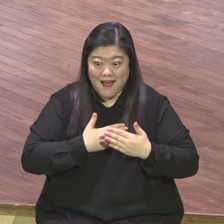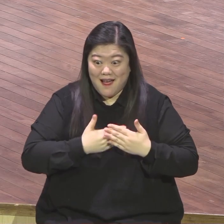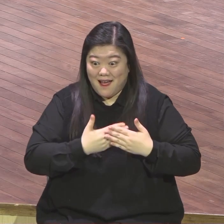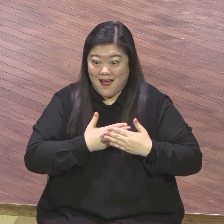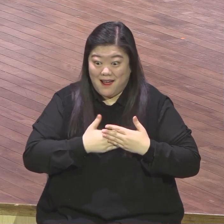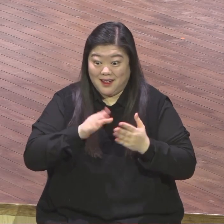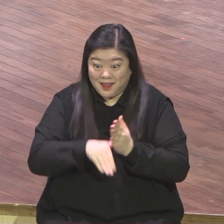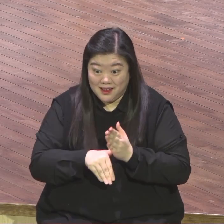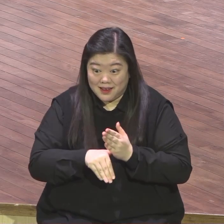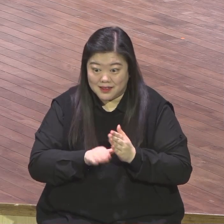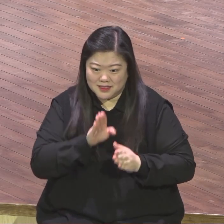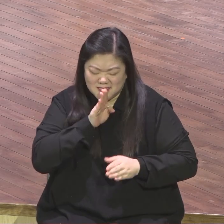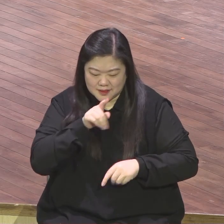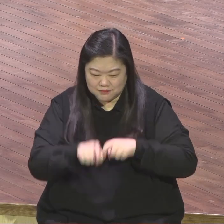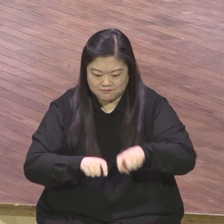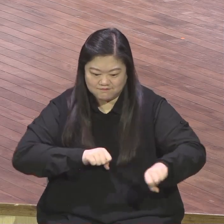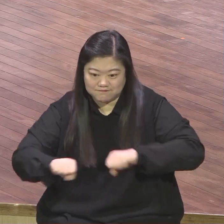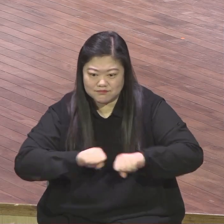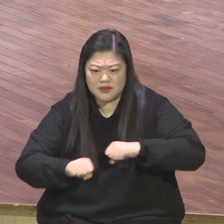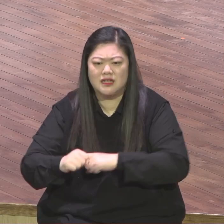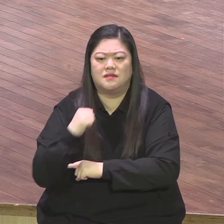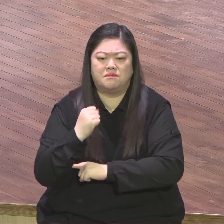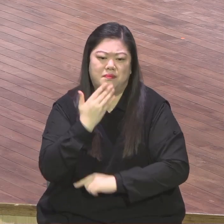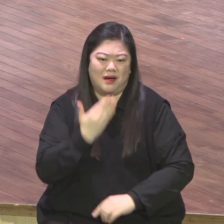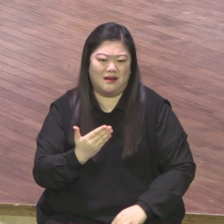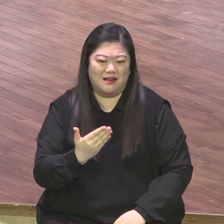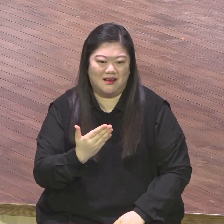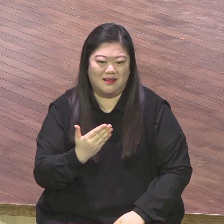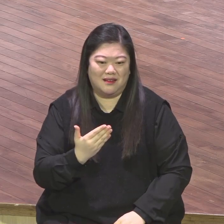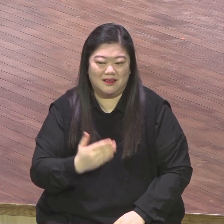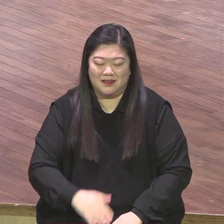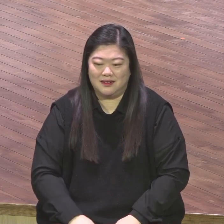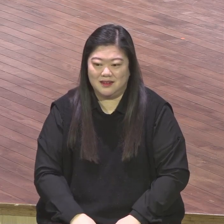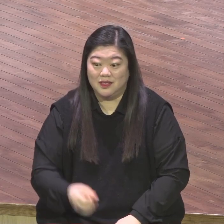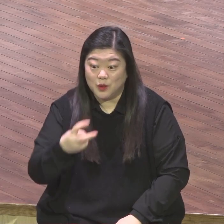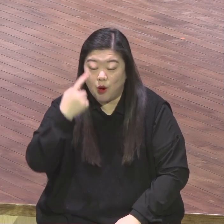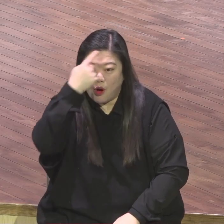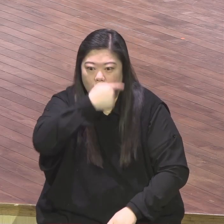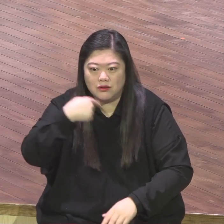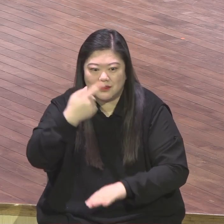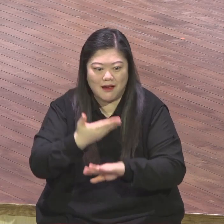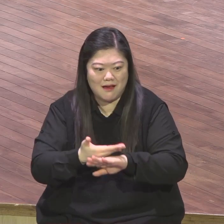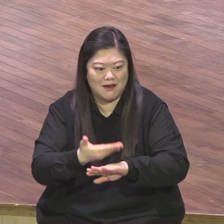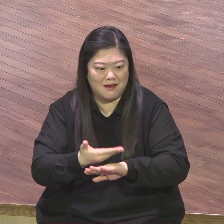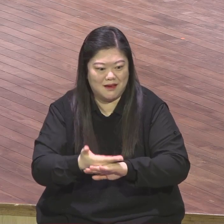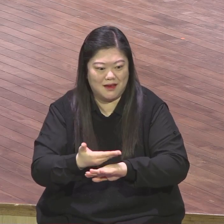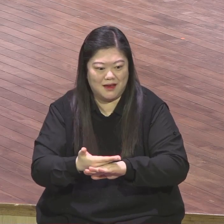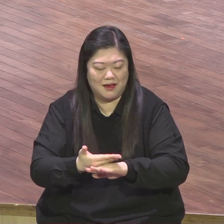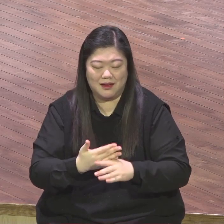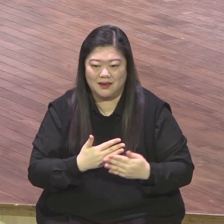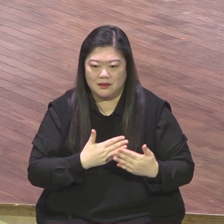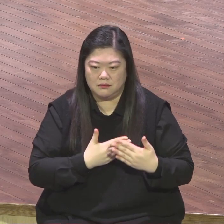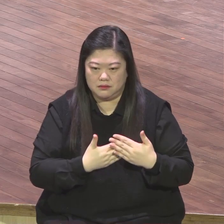역동감이 있다 이 말이에요. 다릅니다. 표정부터 달라요.